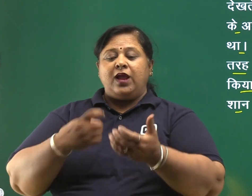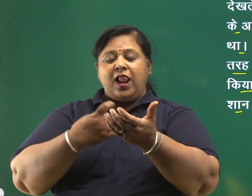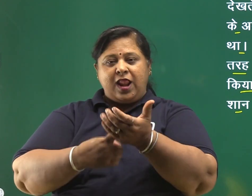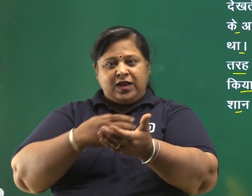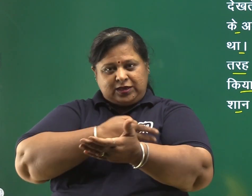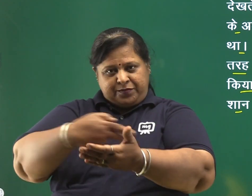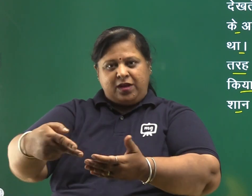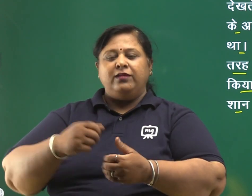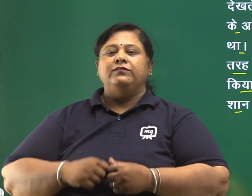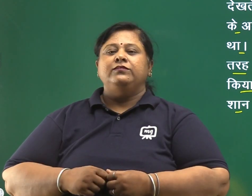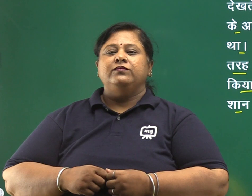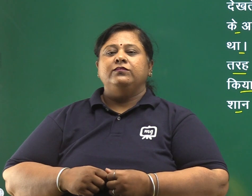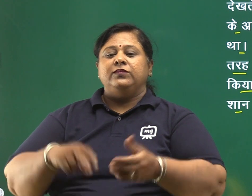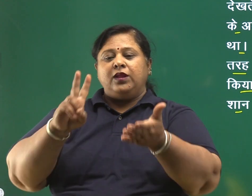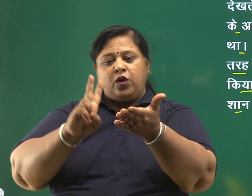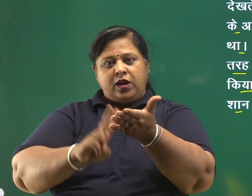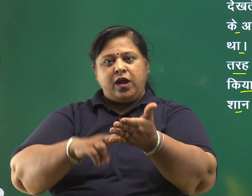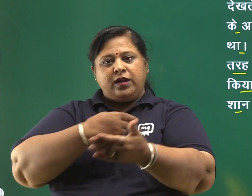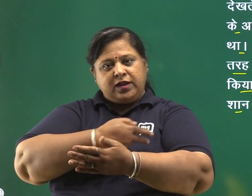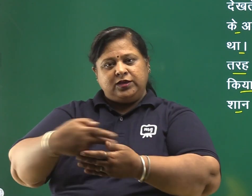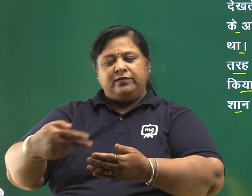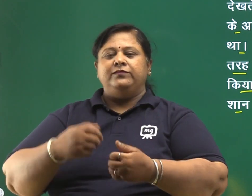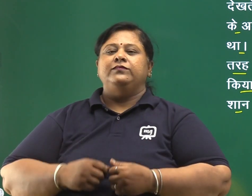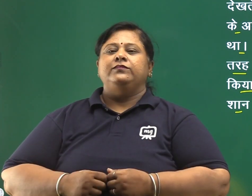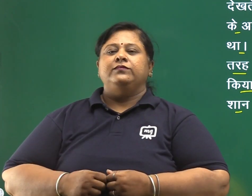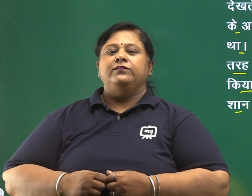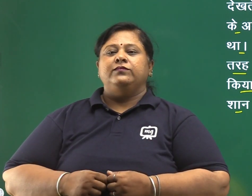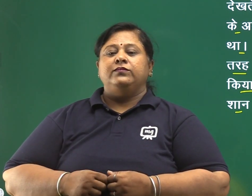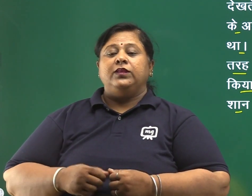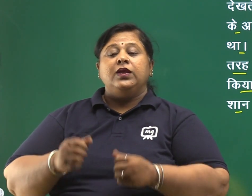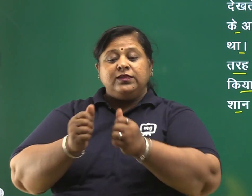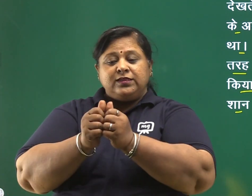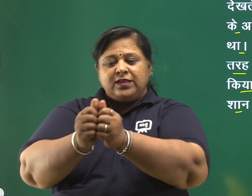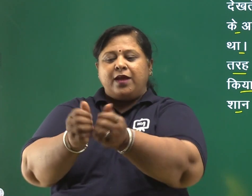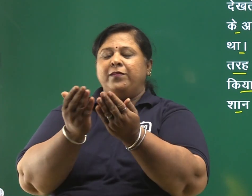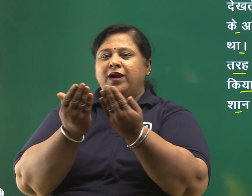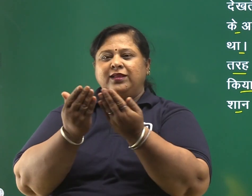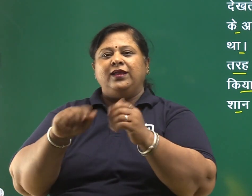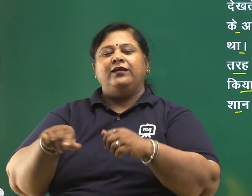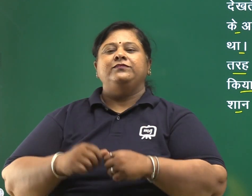राजप्पा और नागराजन सहपाठी थे।